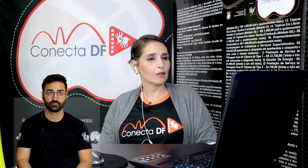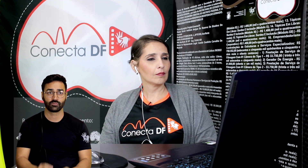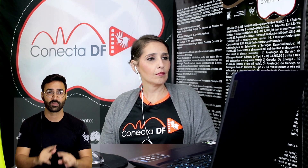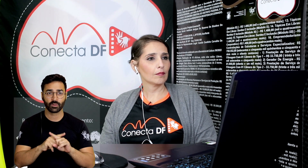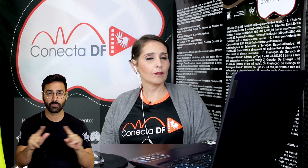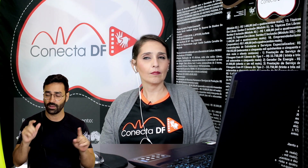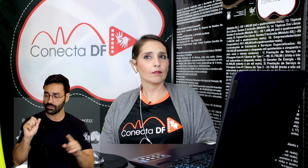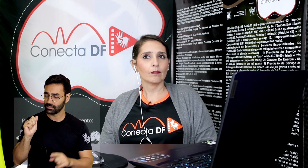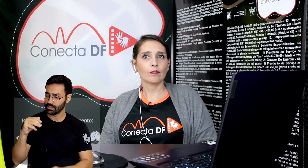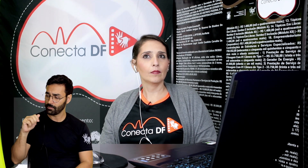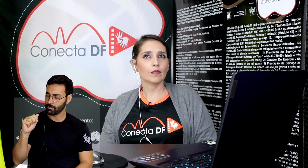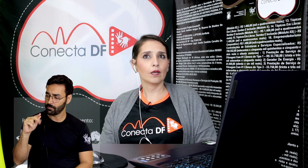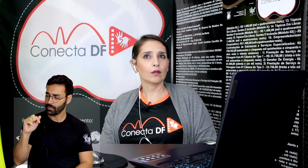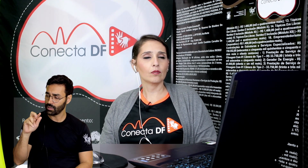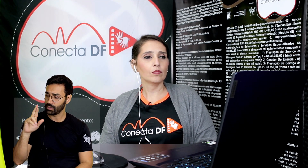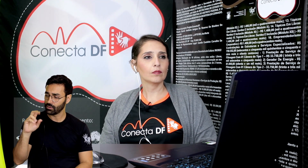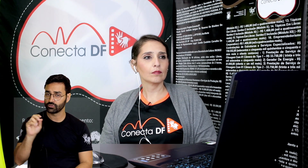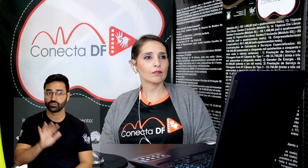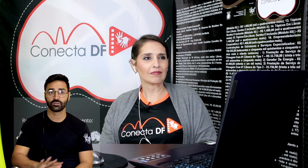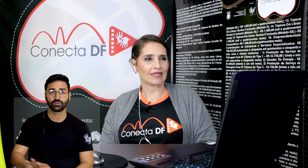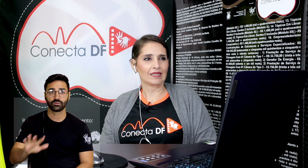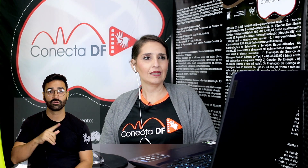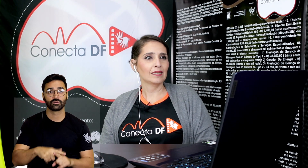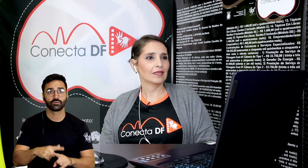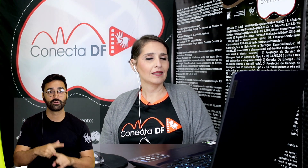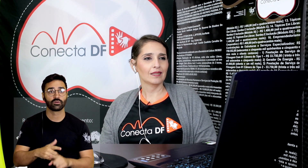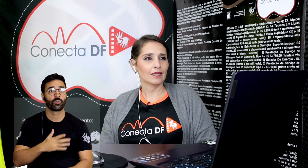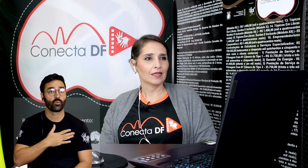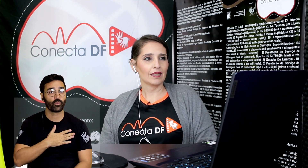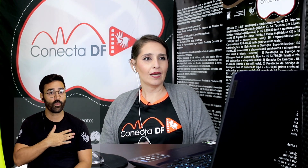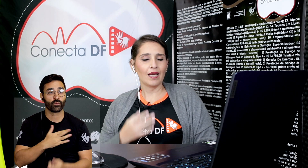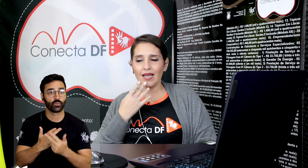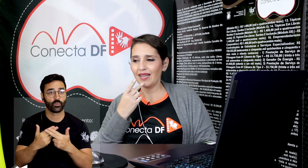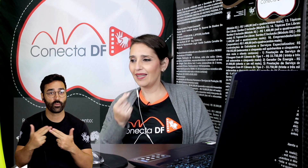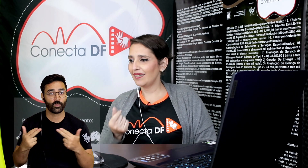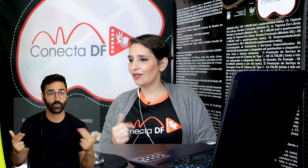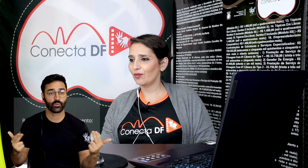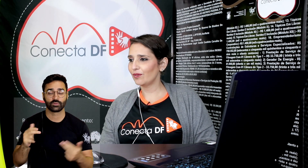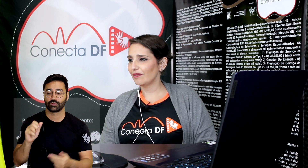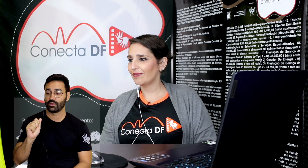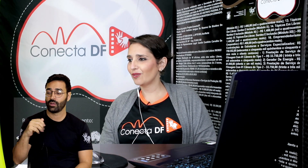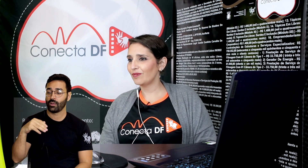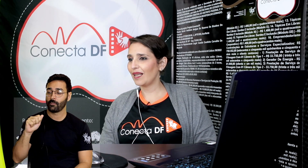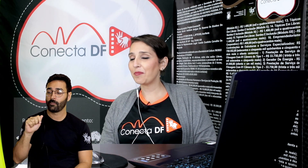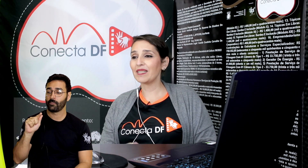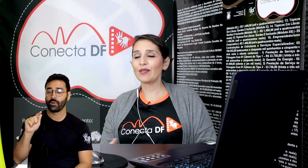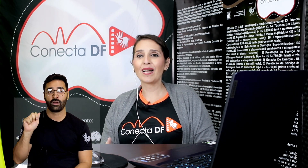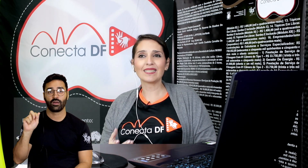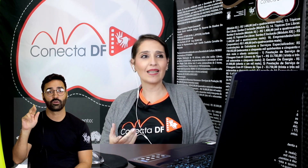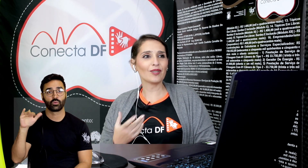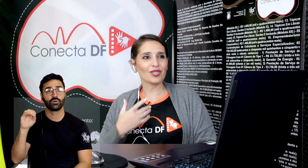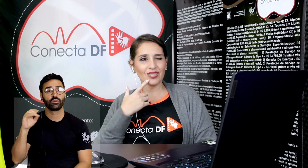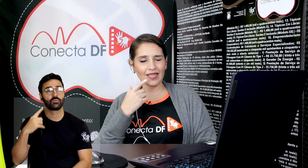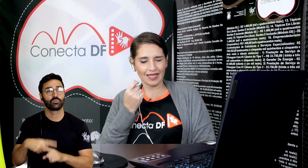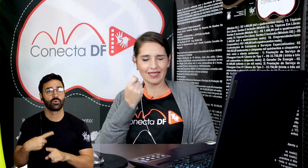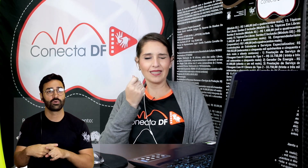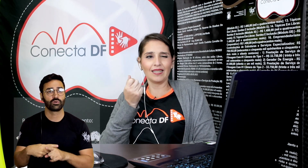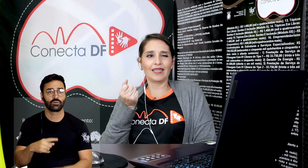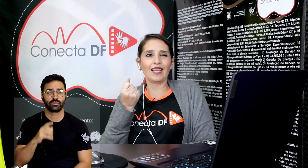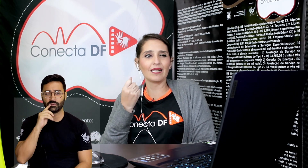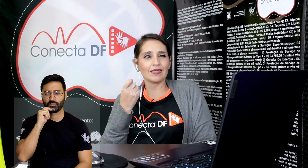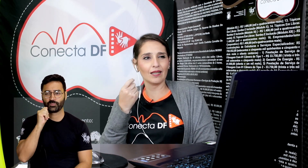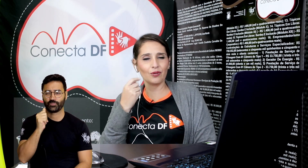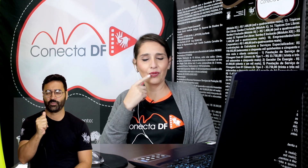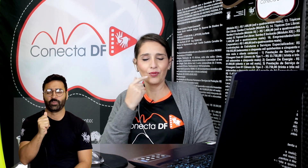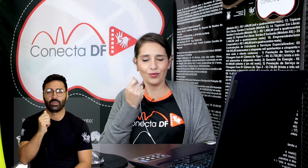no geral, porque eu gosto muito de coisas amargas. Amargo no geral. Não tem. Porque assim, o azedo a gente ainda tem